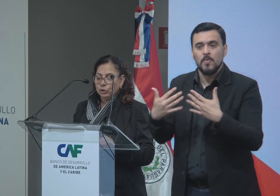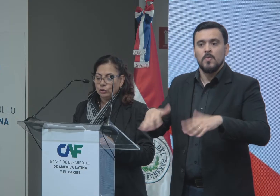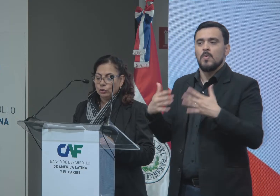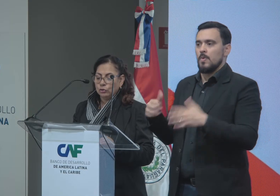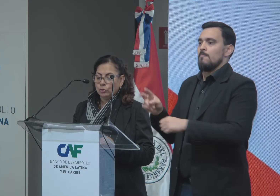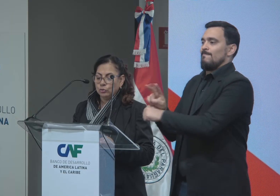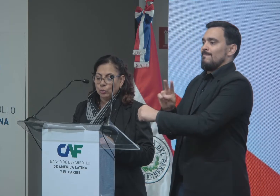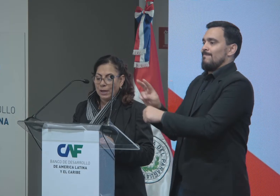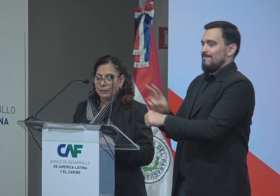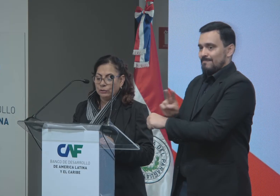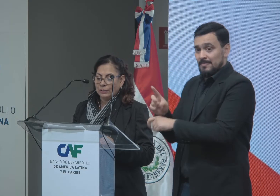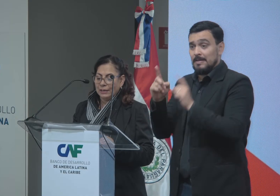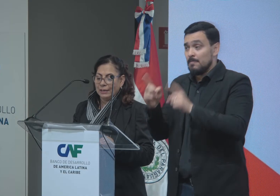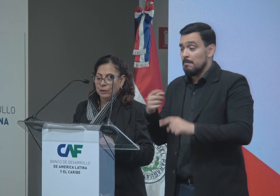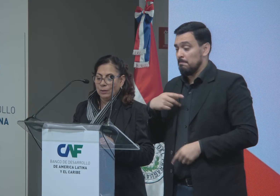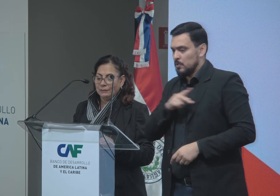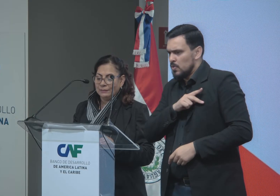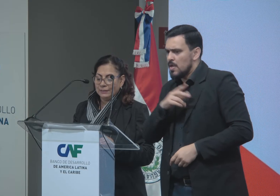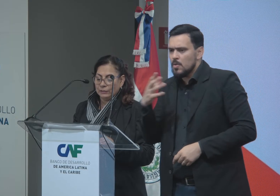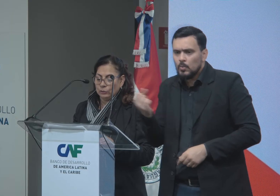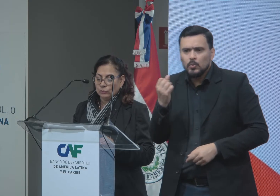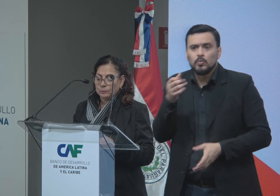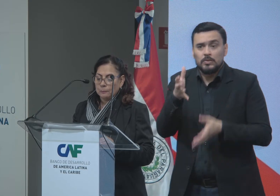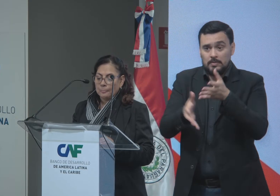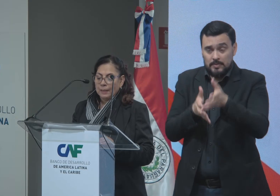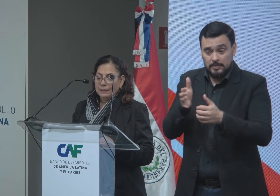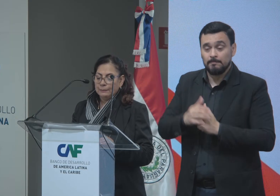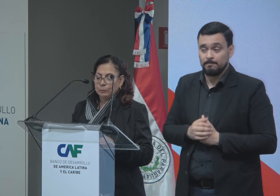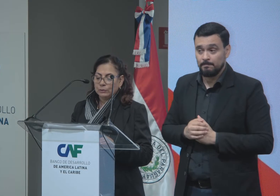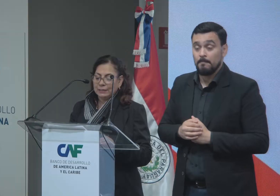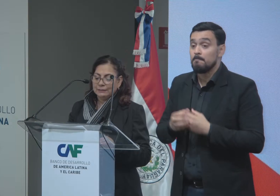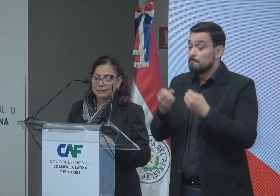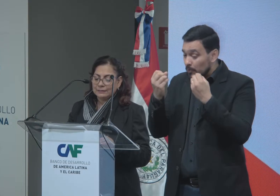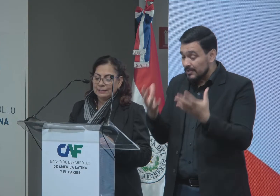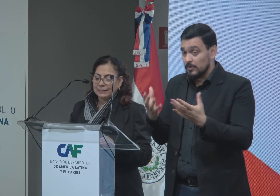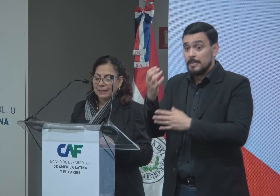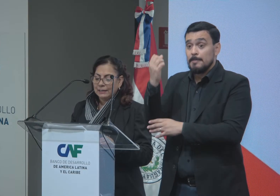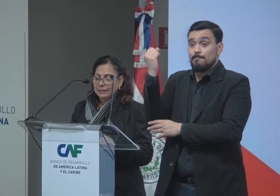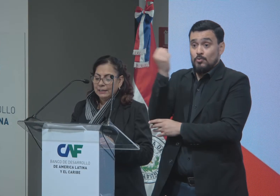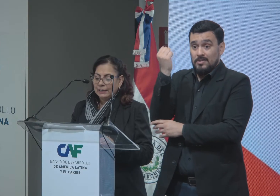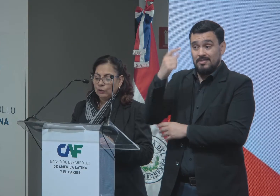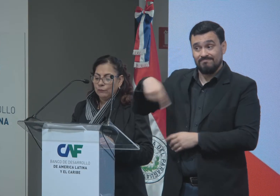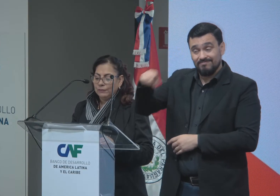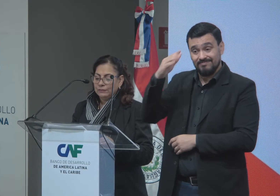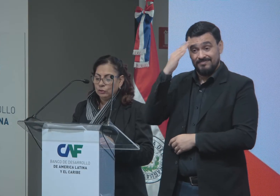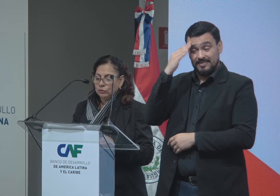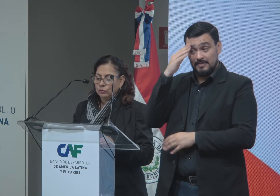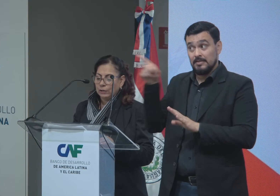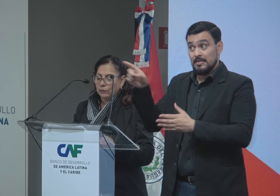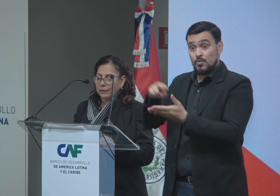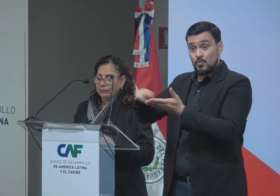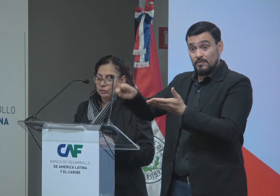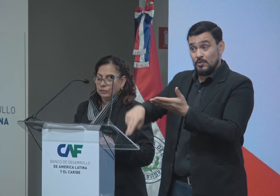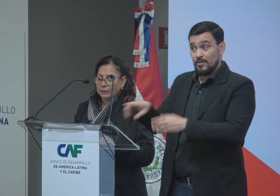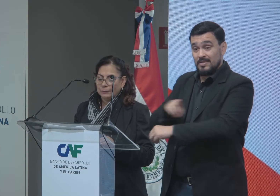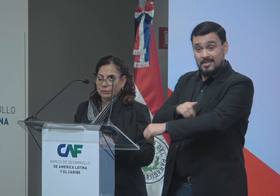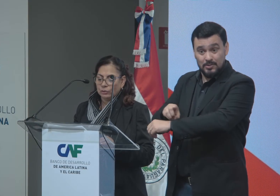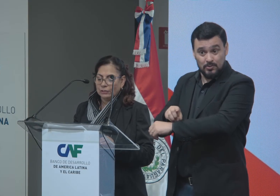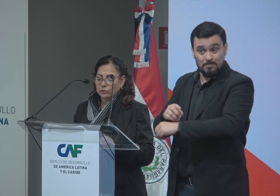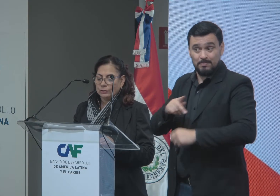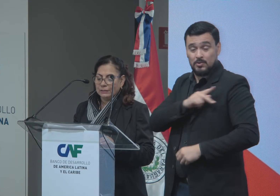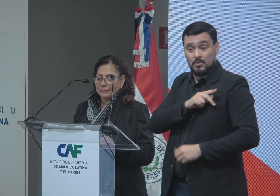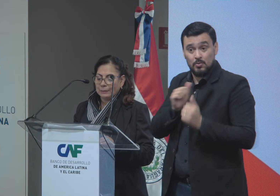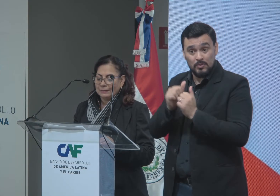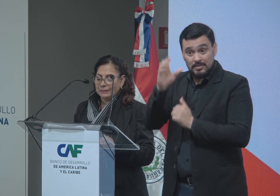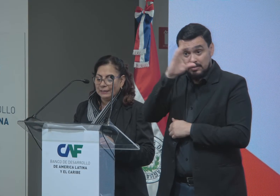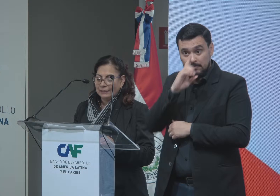y otros usuarios de la lengua de signos. Es importante resaltar que la Convención sobre los Derechos de las Personas